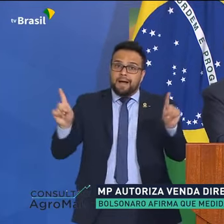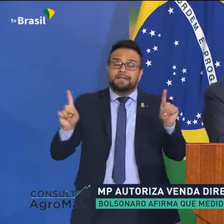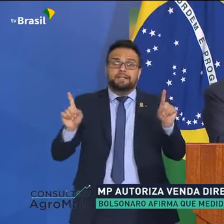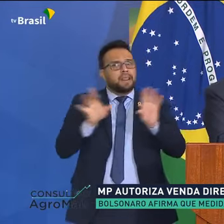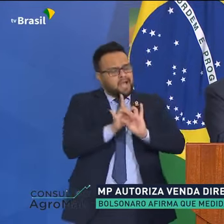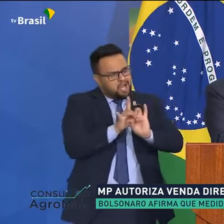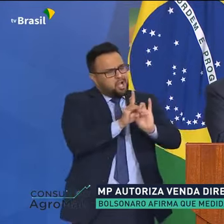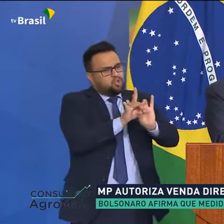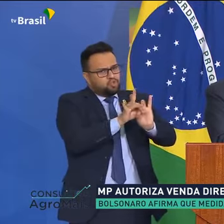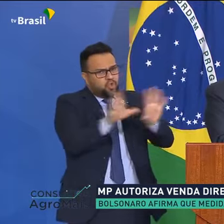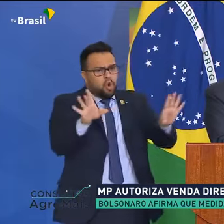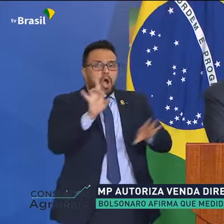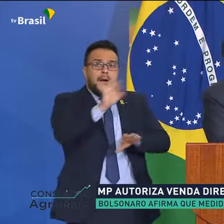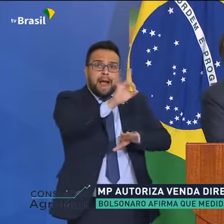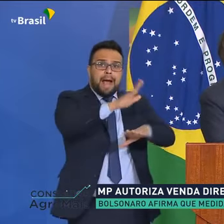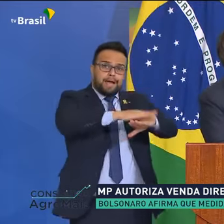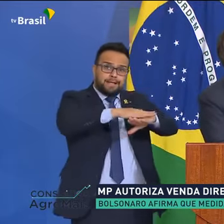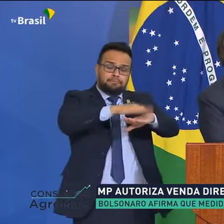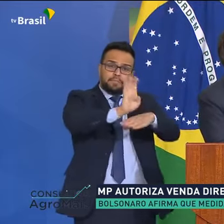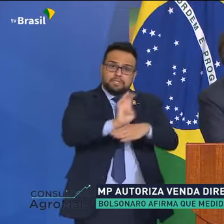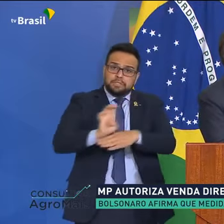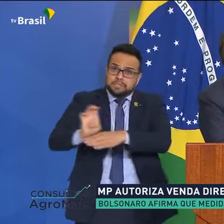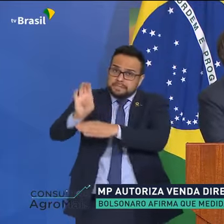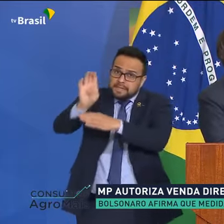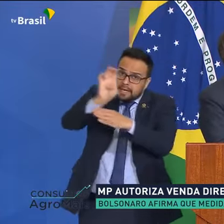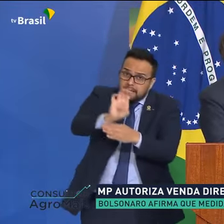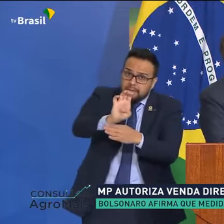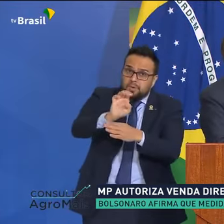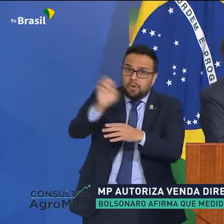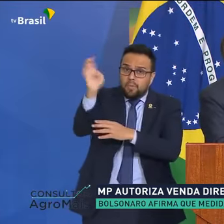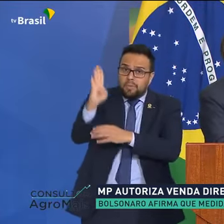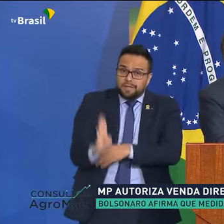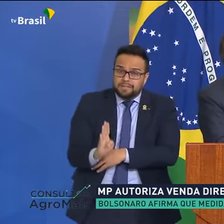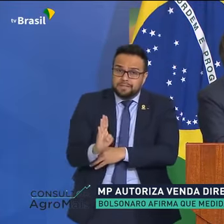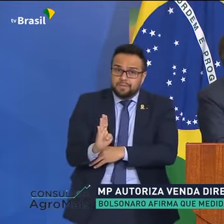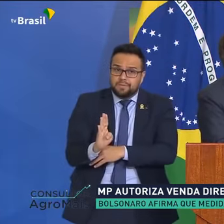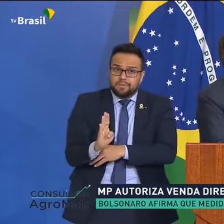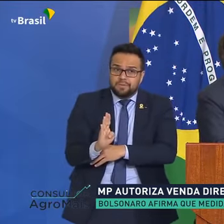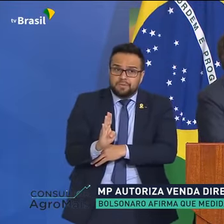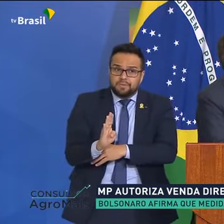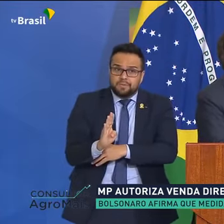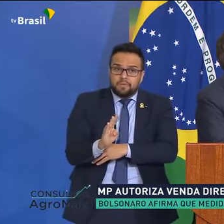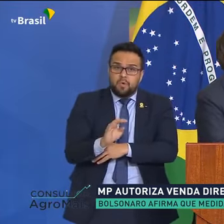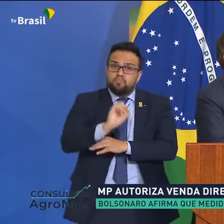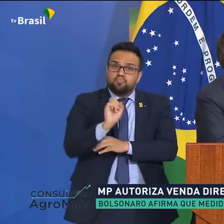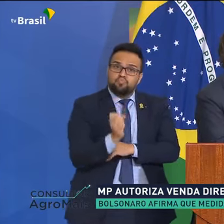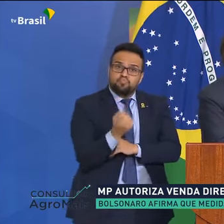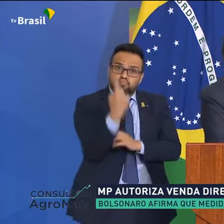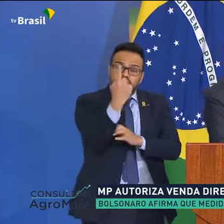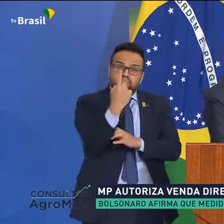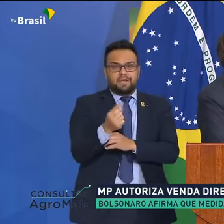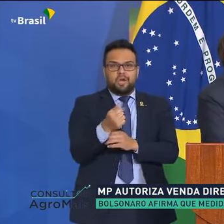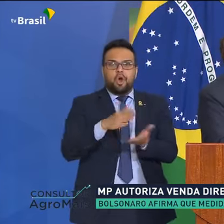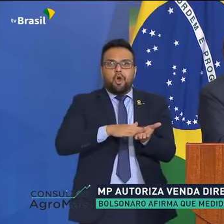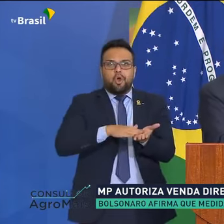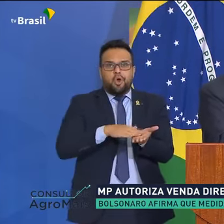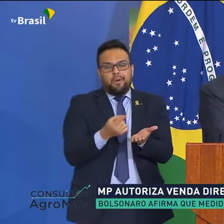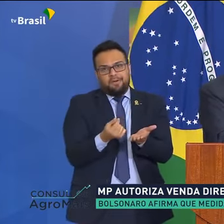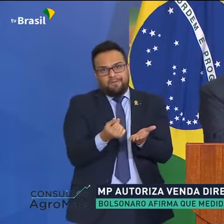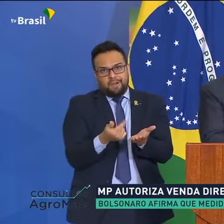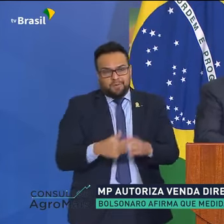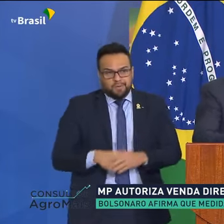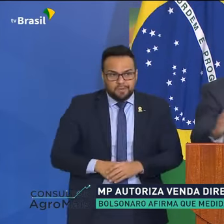para que cada estado então e não mais o Brasil né fixe o valor nominal do seu e cms e